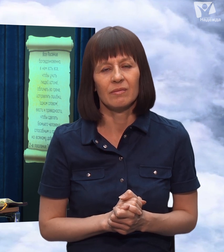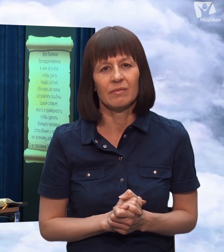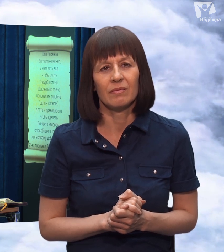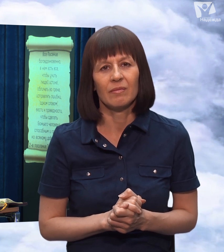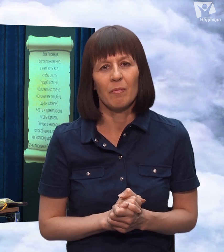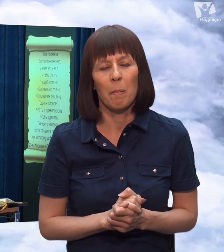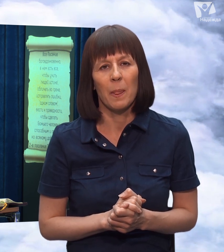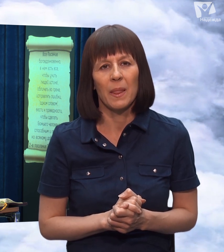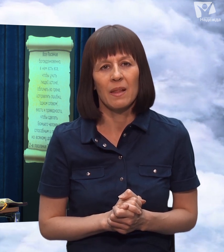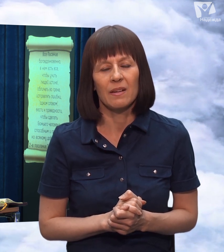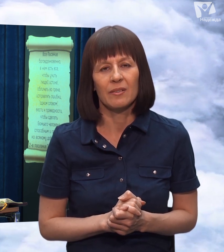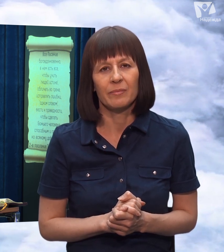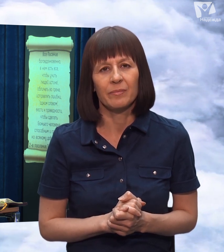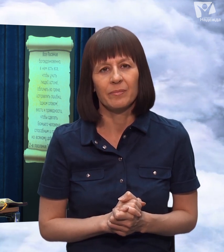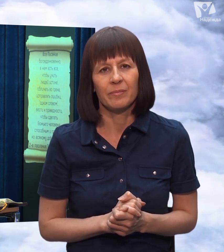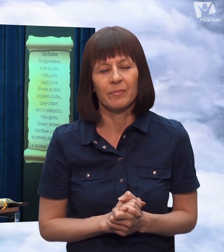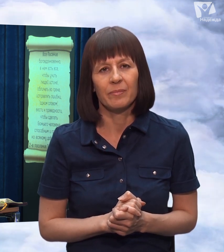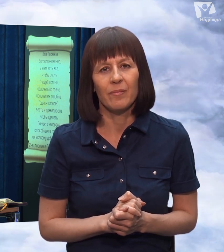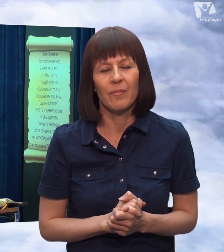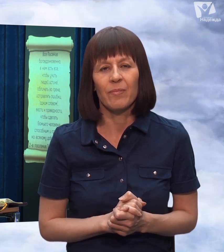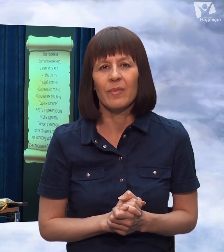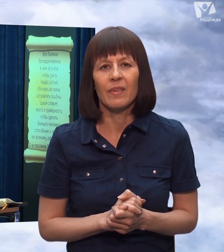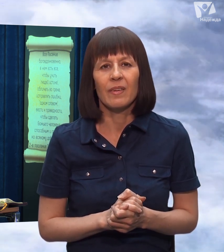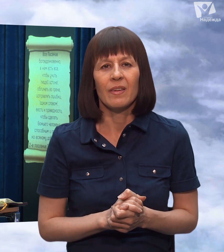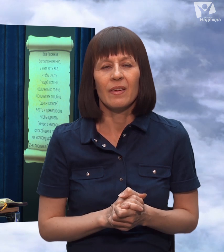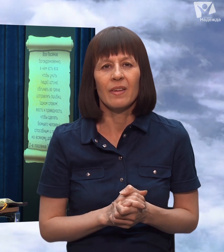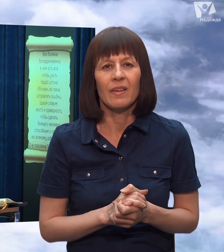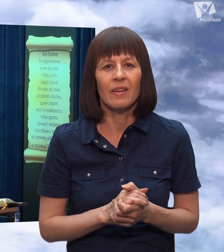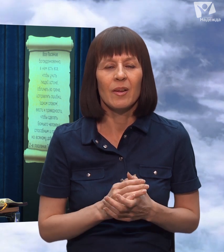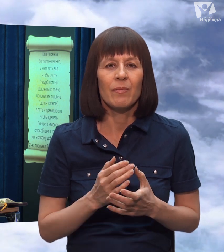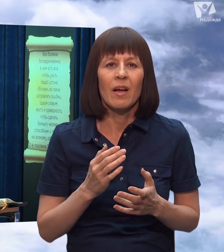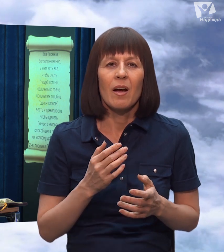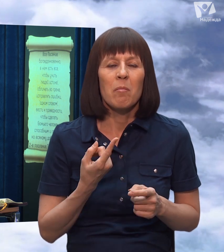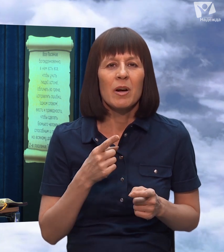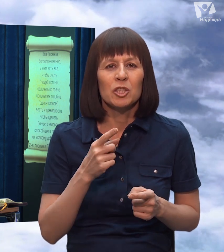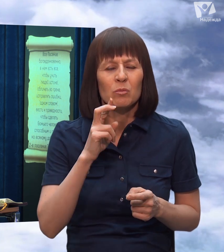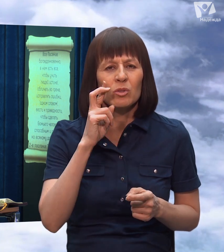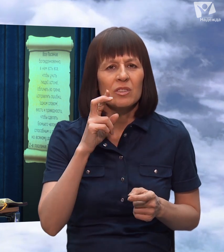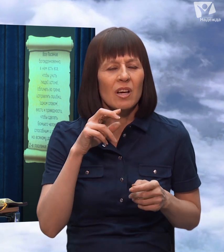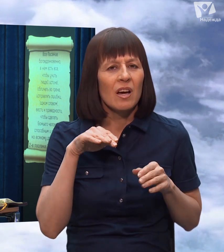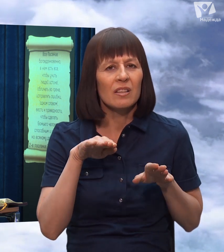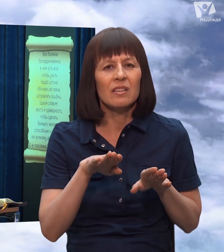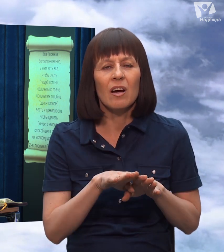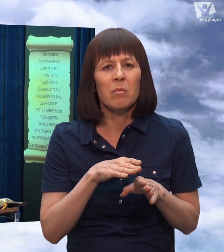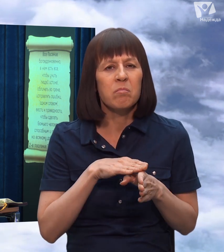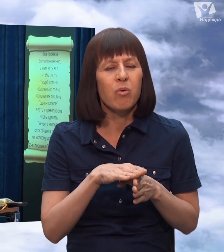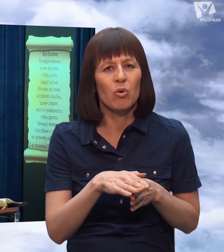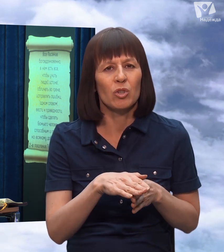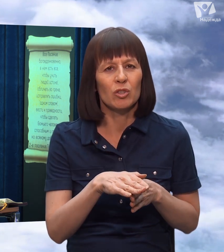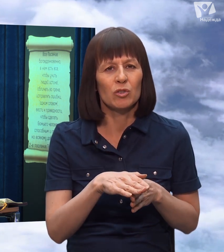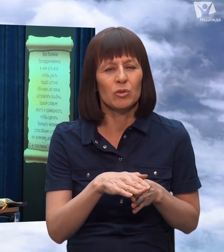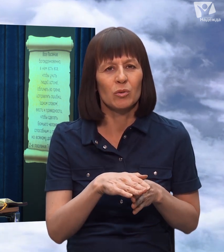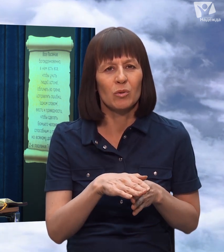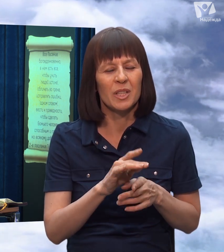корни что корня реформе и вот этот корень и форм заключался в прочтении книги теперь всем